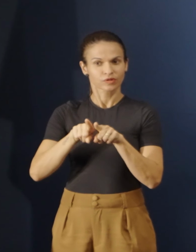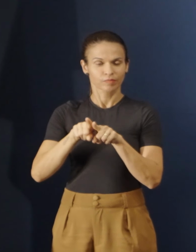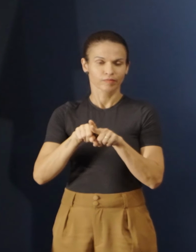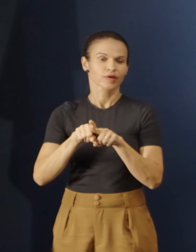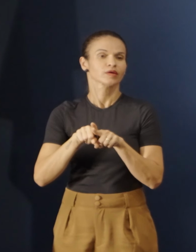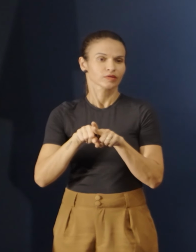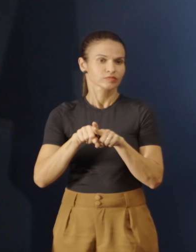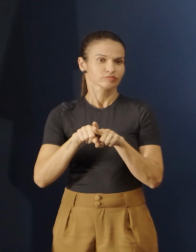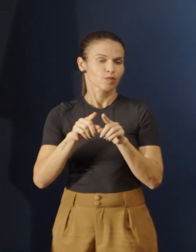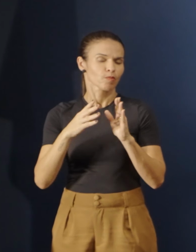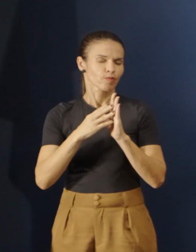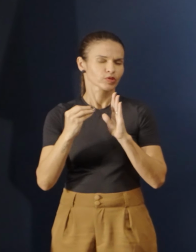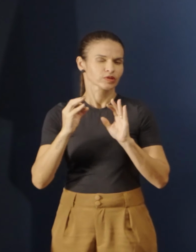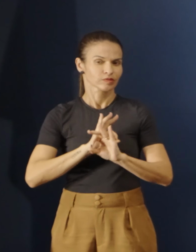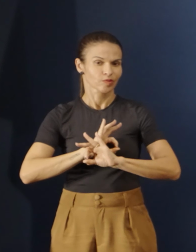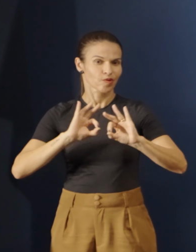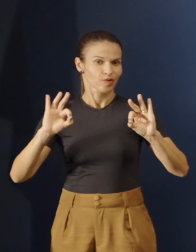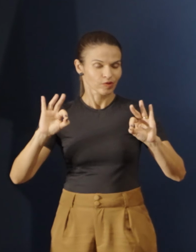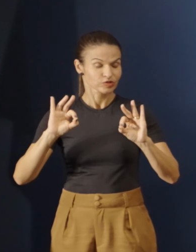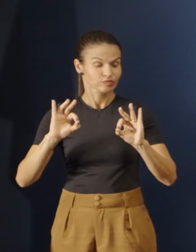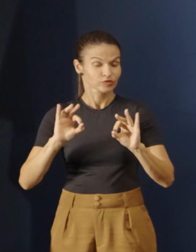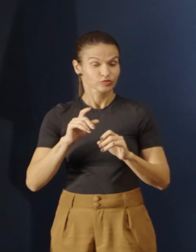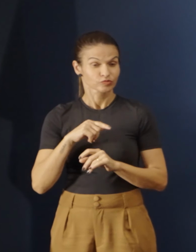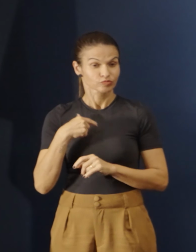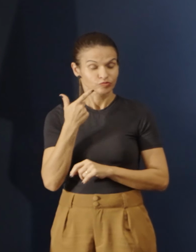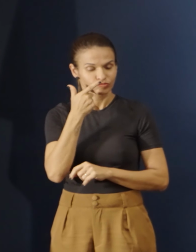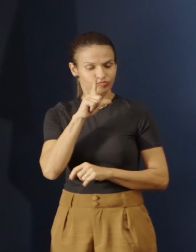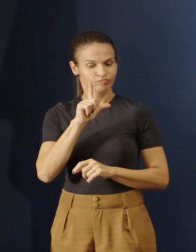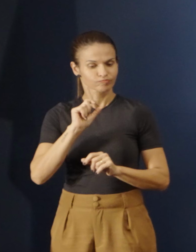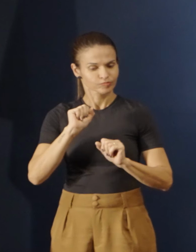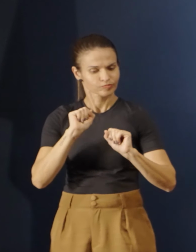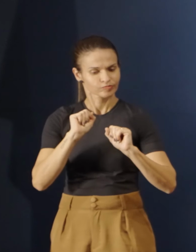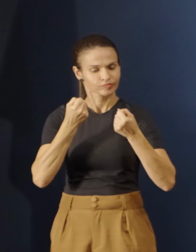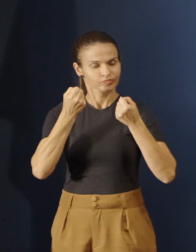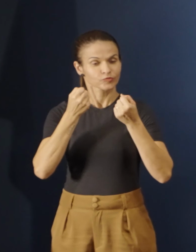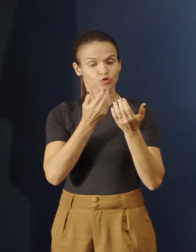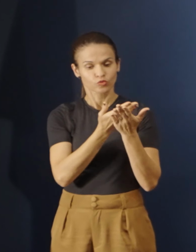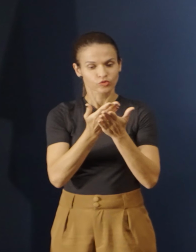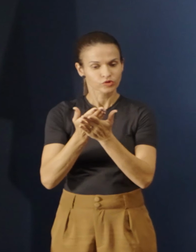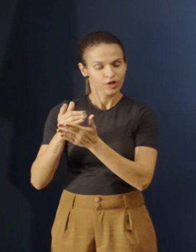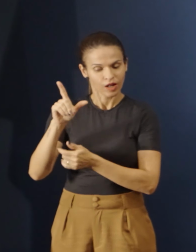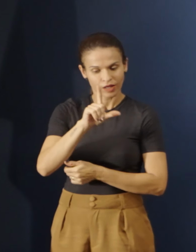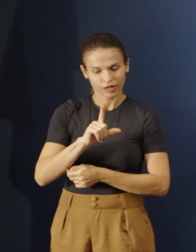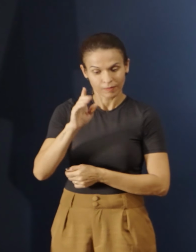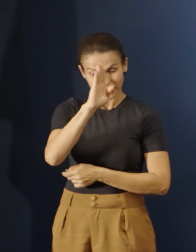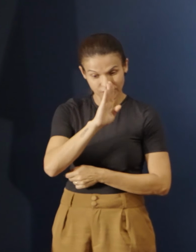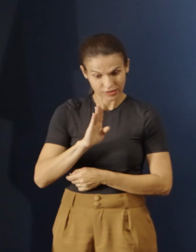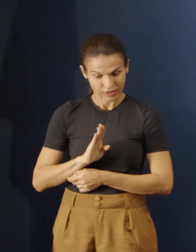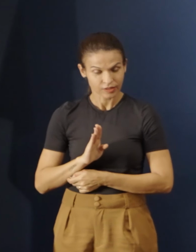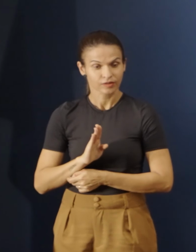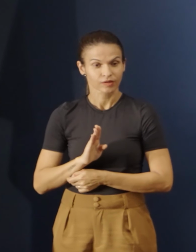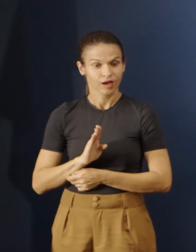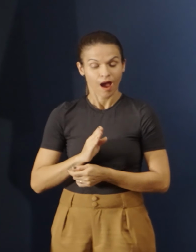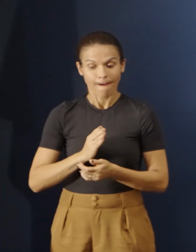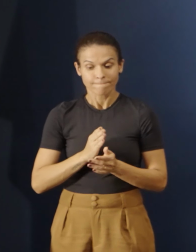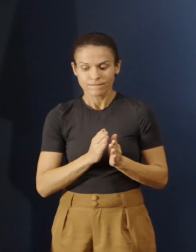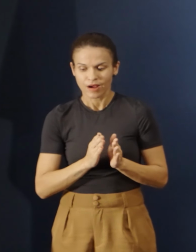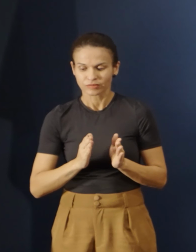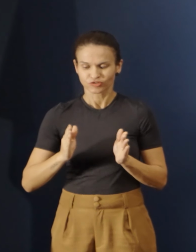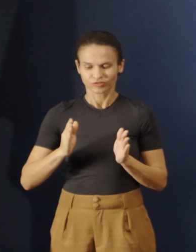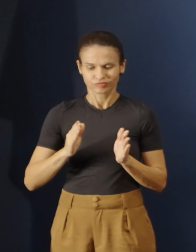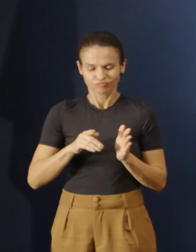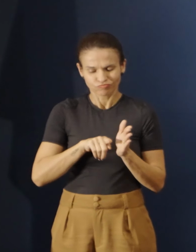exemplo fabuloso. E com isso a gente vai o quê? Revigorando os estudos literários brasileiros a partir dessas